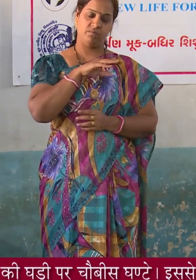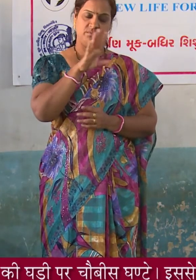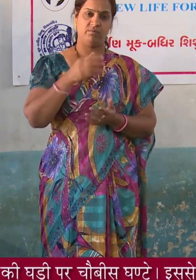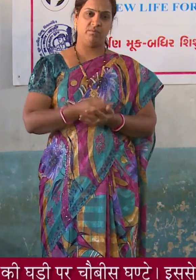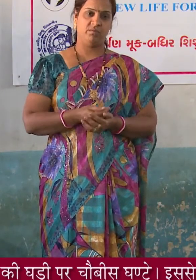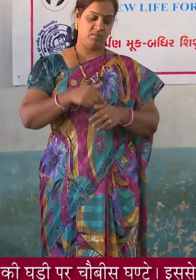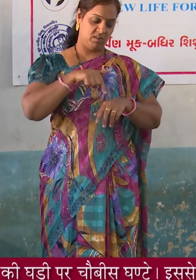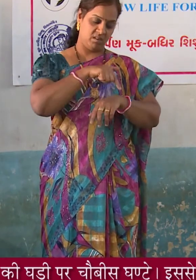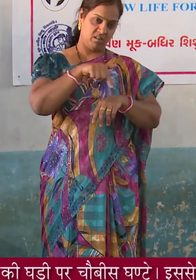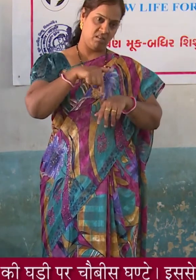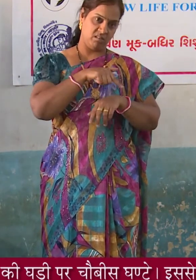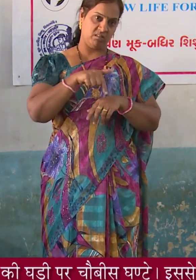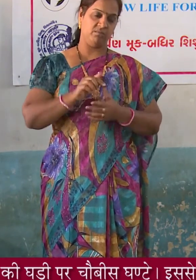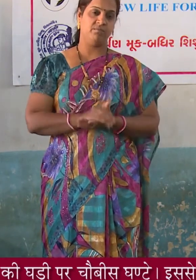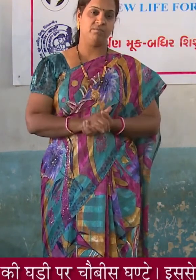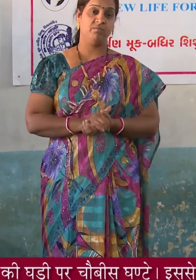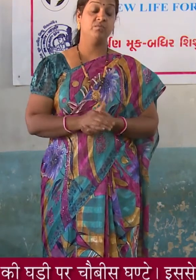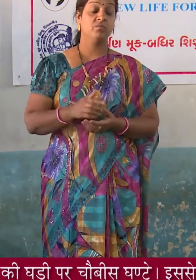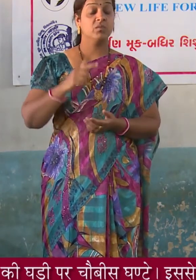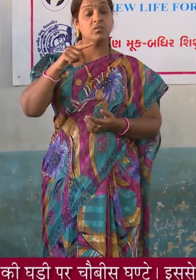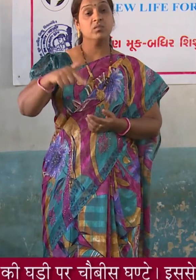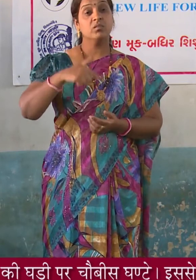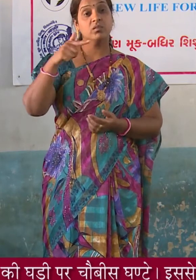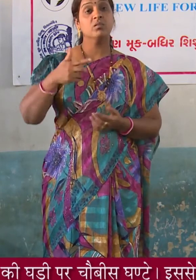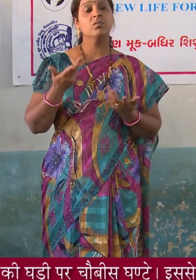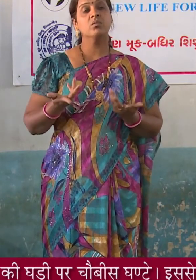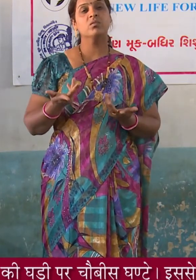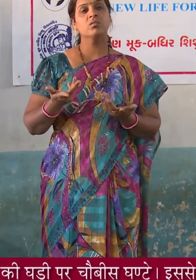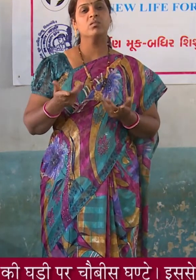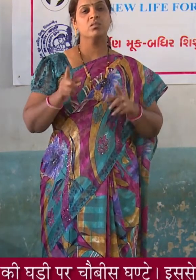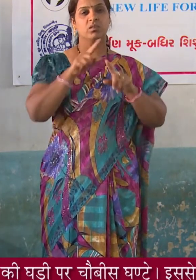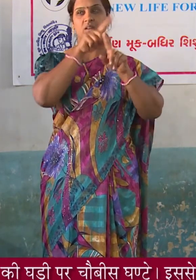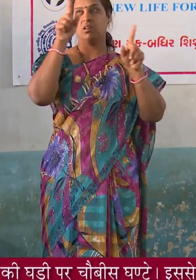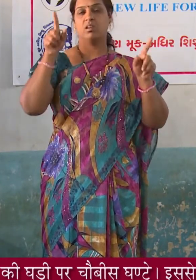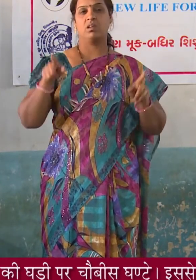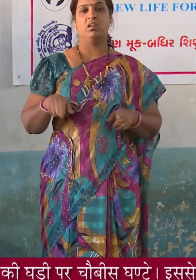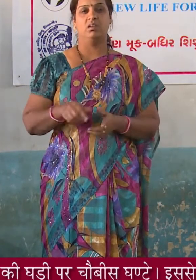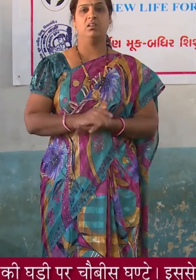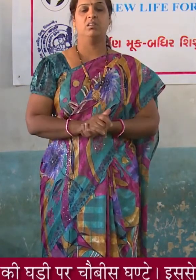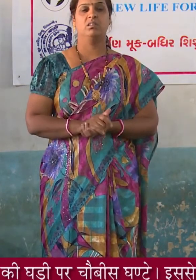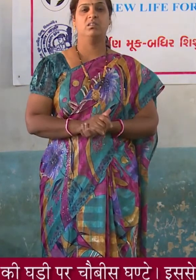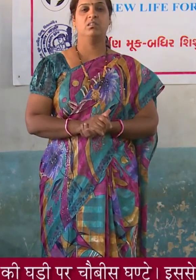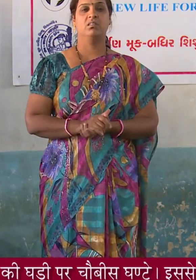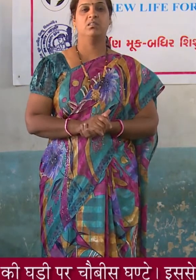इससे ज्यादा देखना हो तो कैलेंडर, कैलेंडर पर दिन, वार,